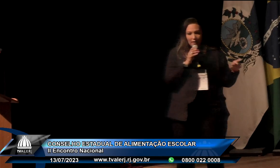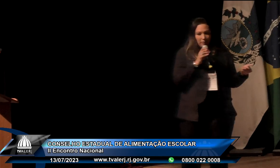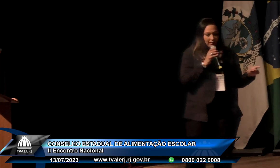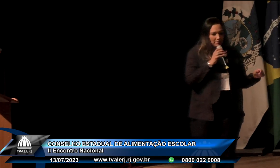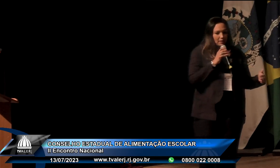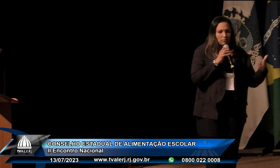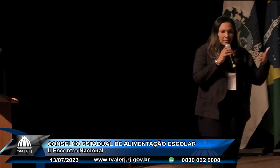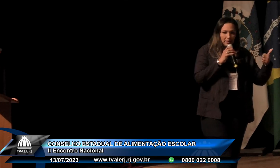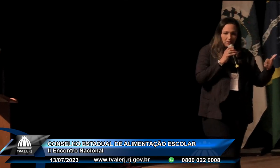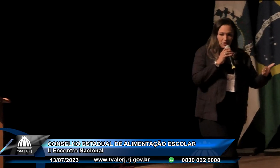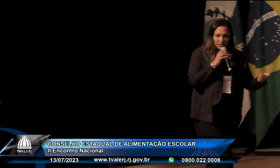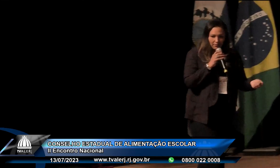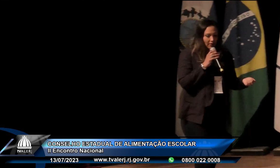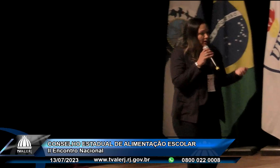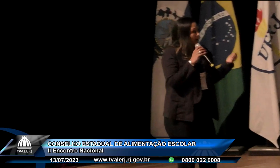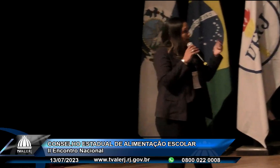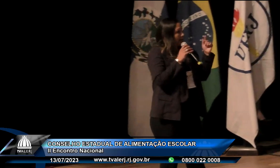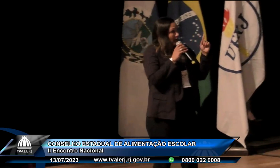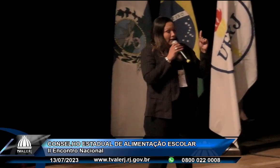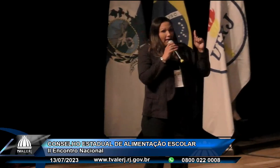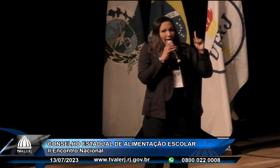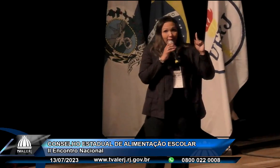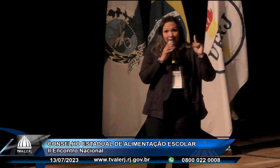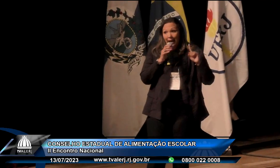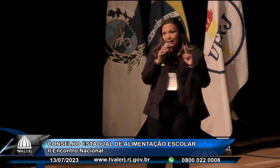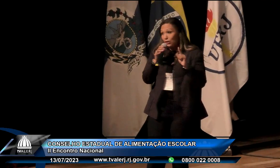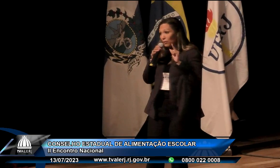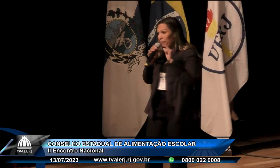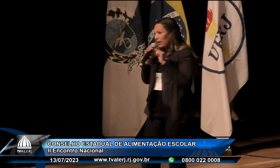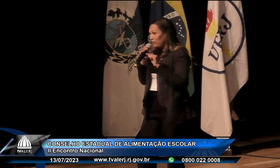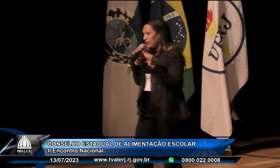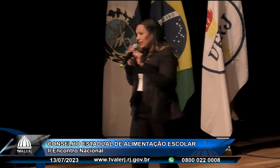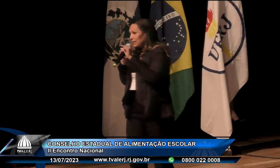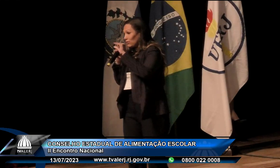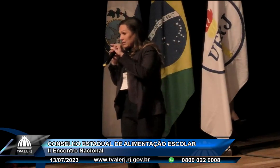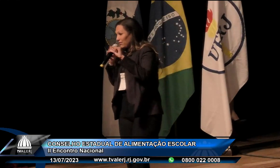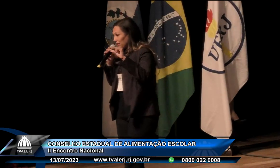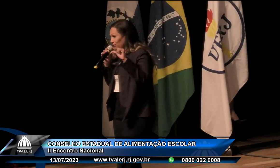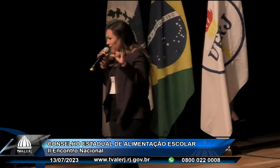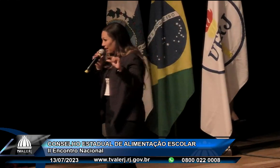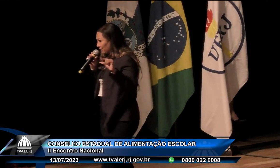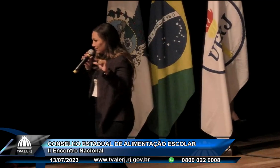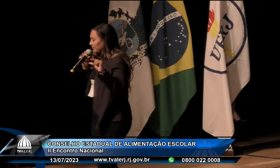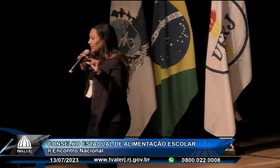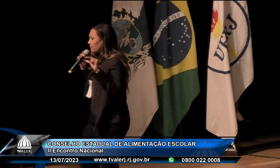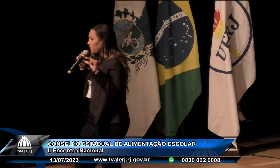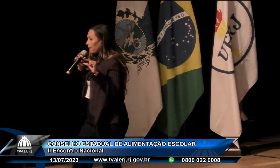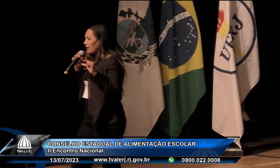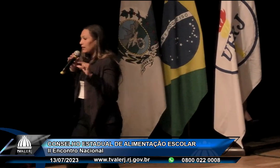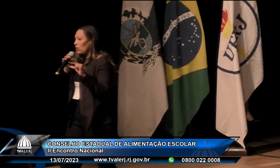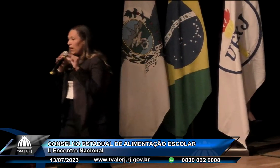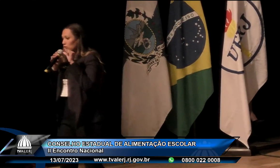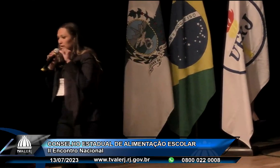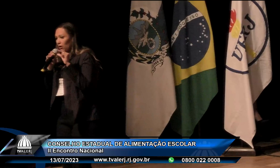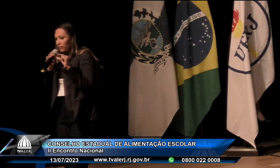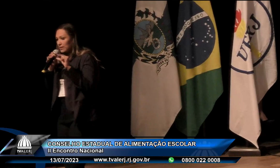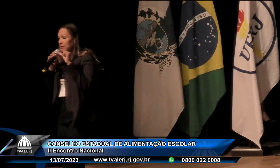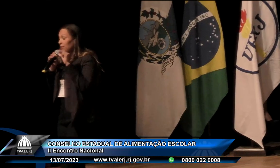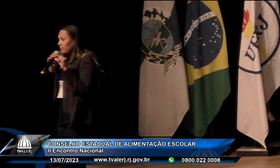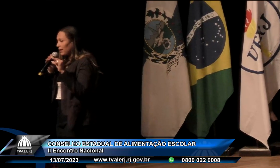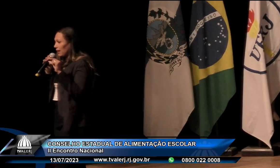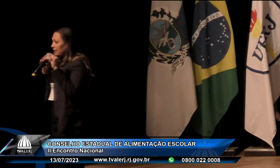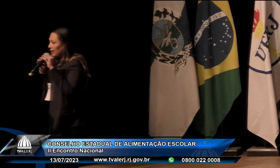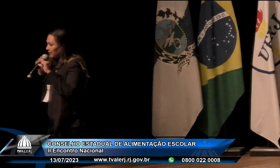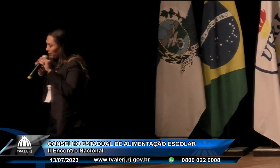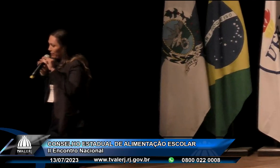à alimentação seletiva tá ali uma palavrinha que não estava gripada que eu acho que talvez